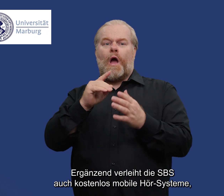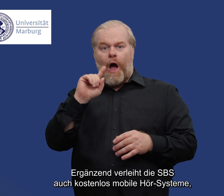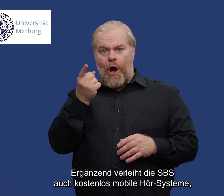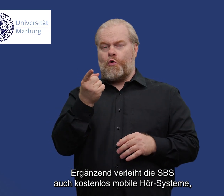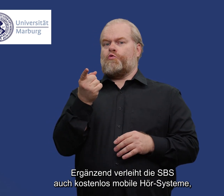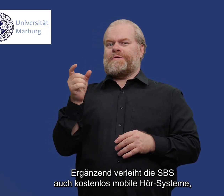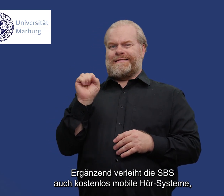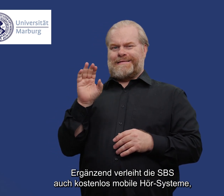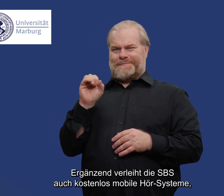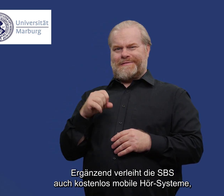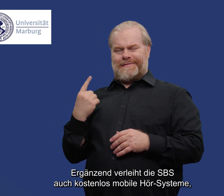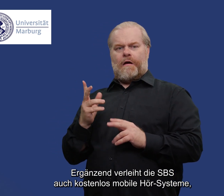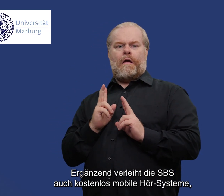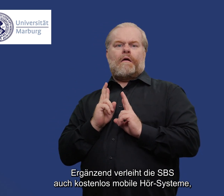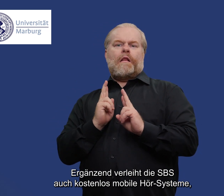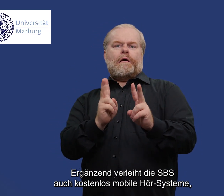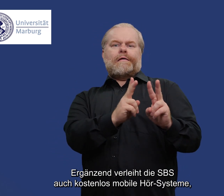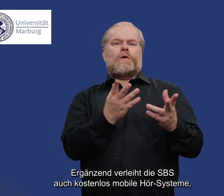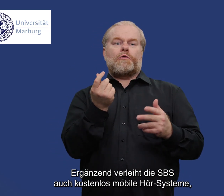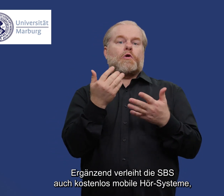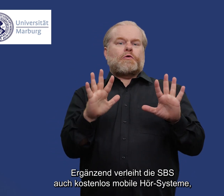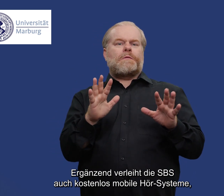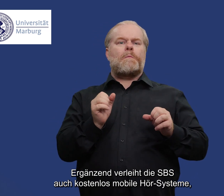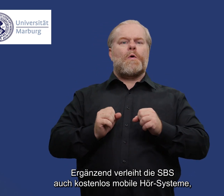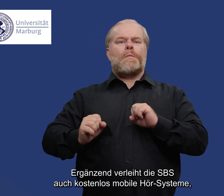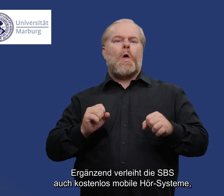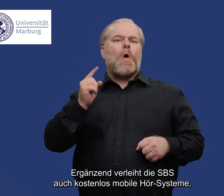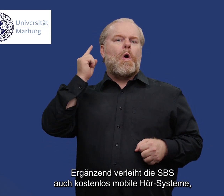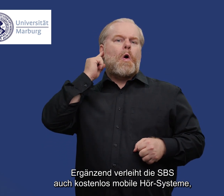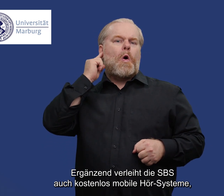Ergänzend verleiht die SPS auch kostenlos mobile Hörsysteme,